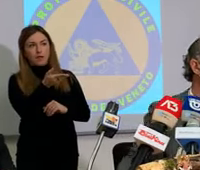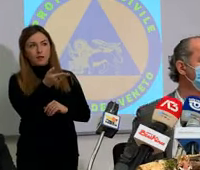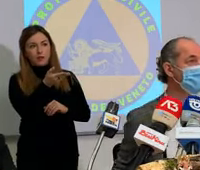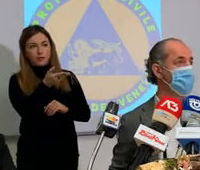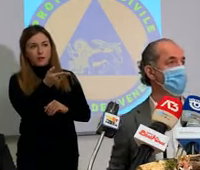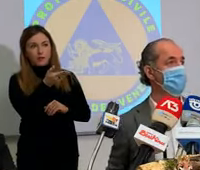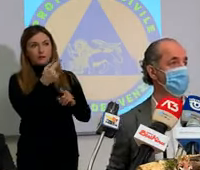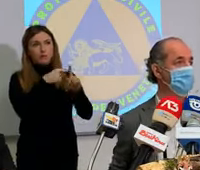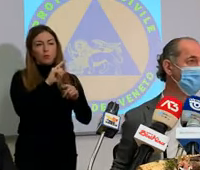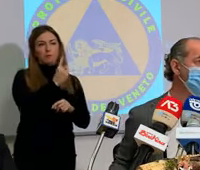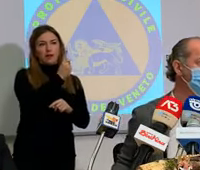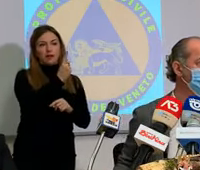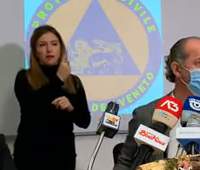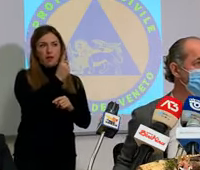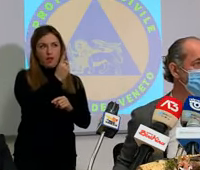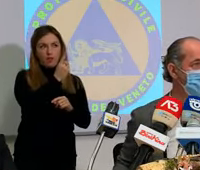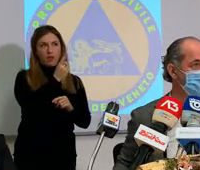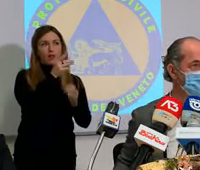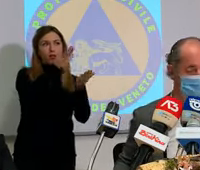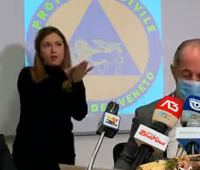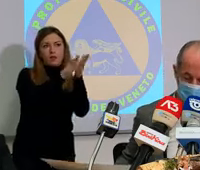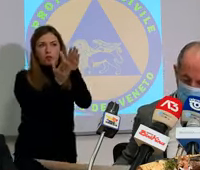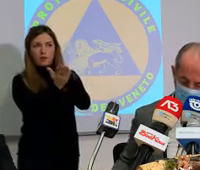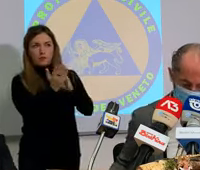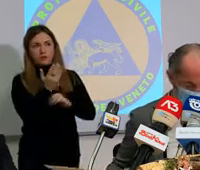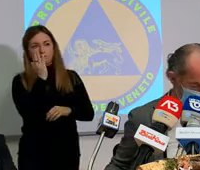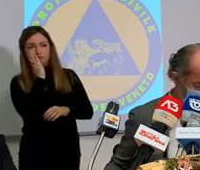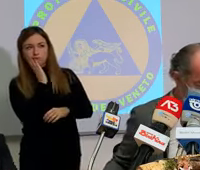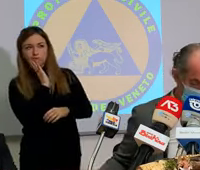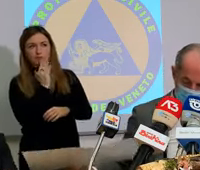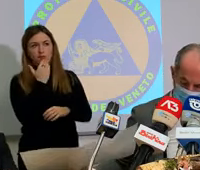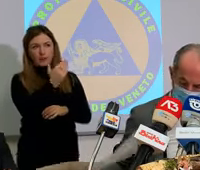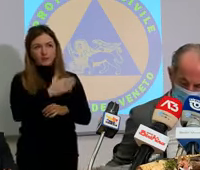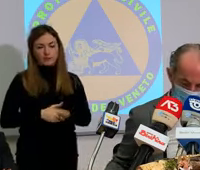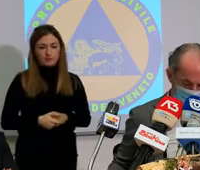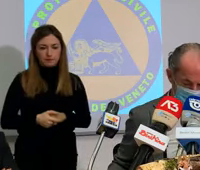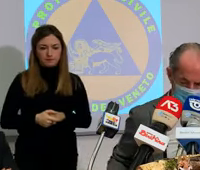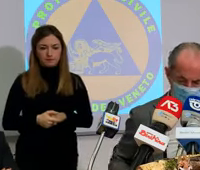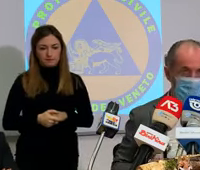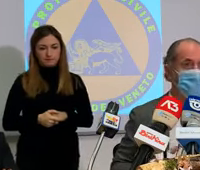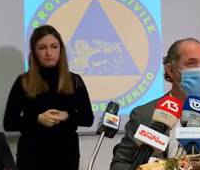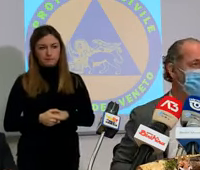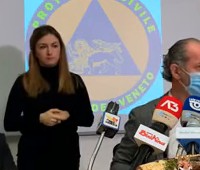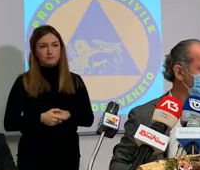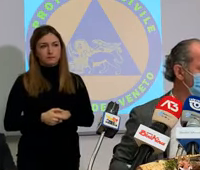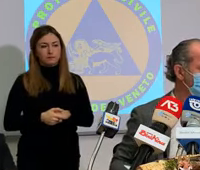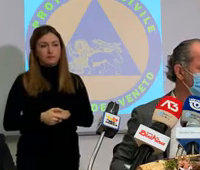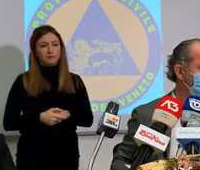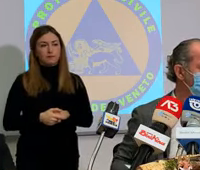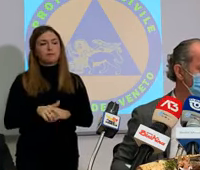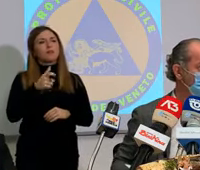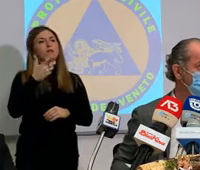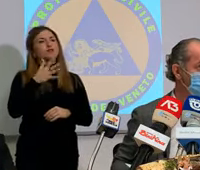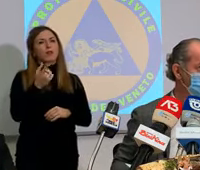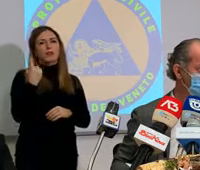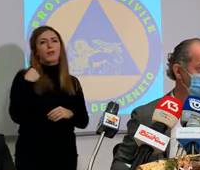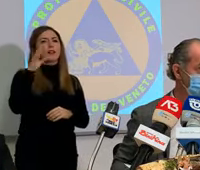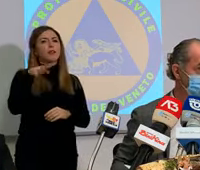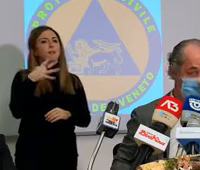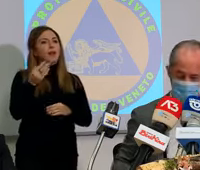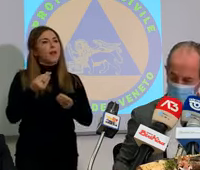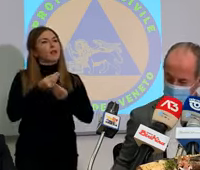su un fronte retro grazie perché avevo già una tabella che ieri non vi abbiamo